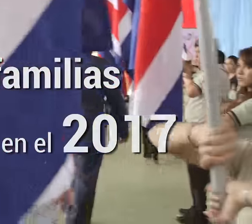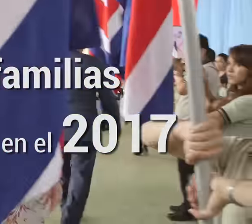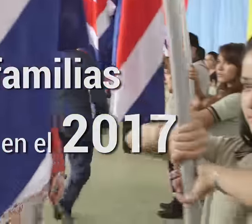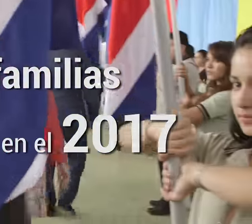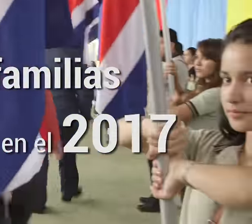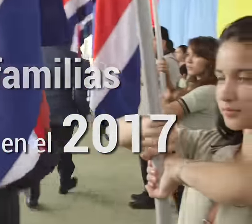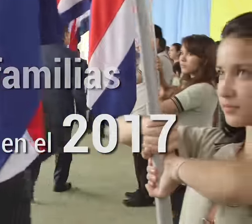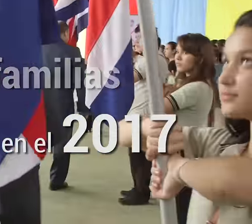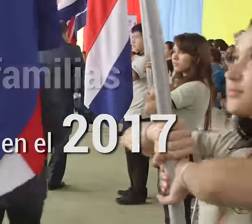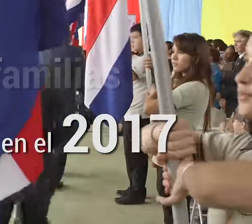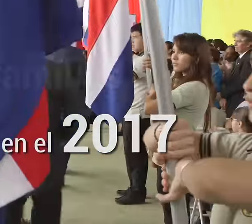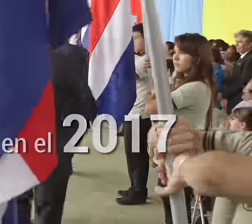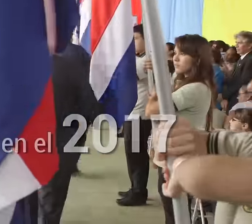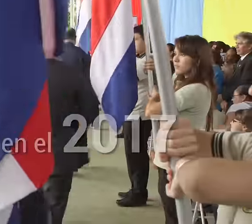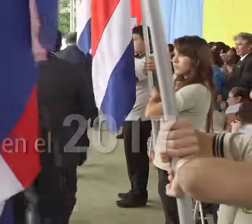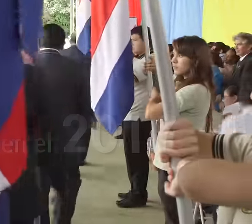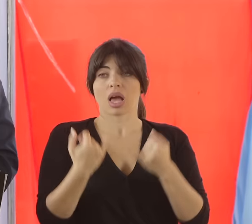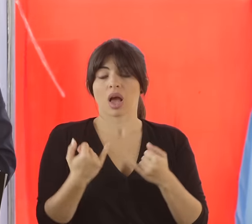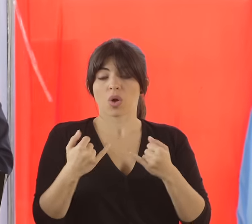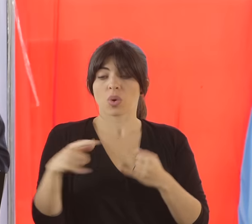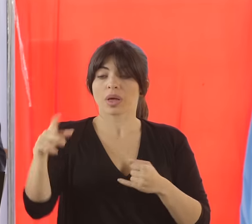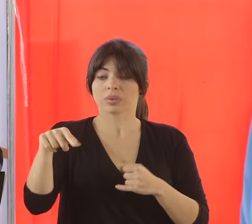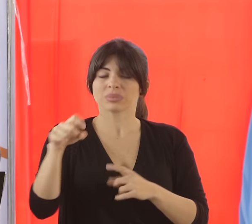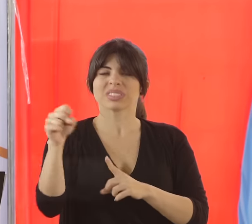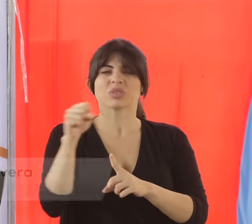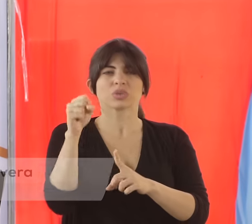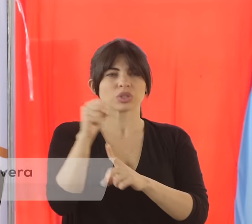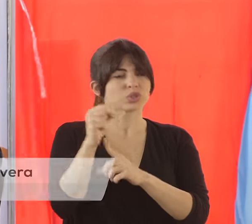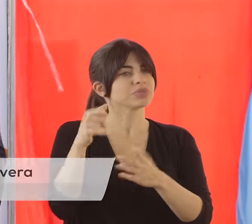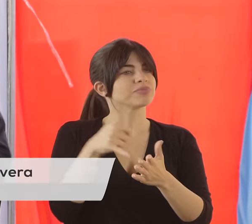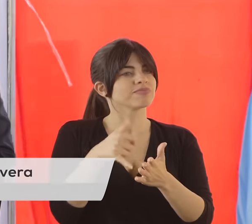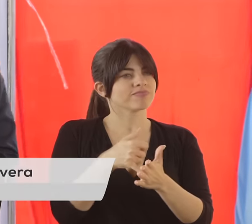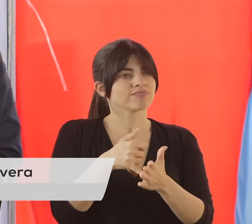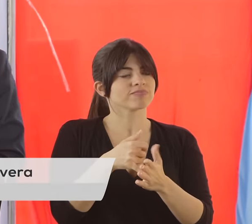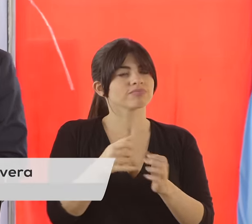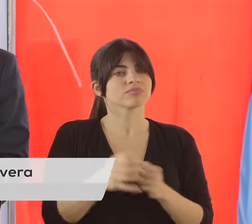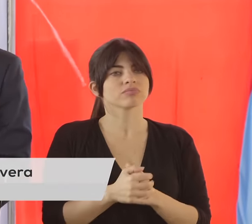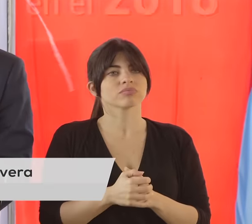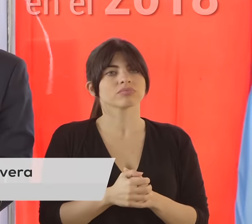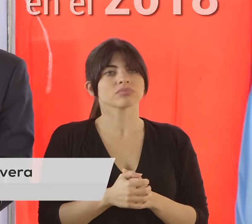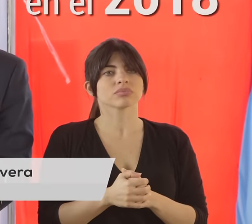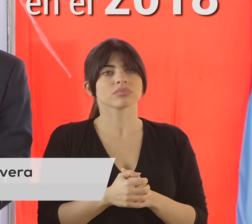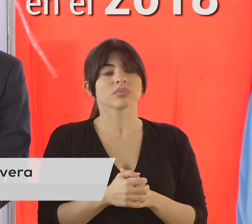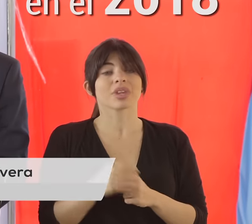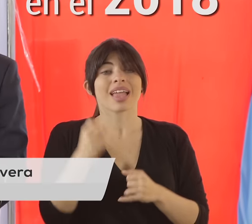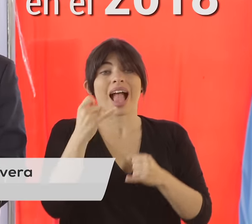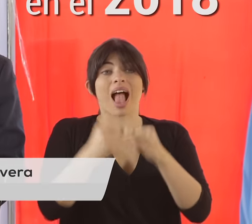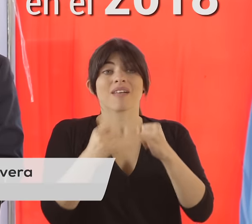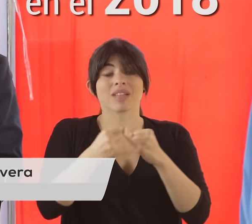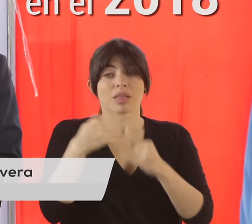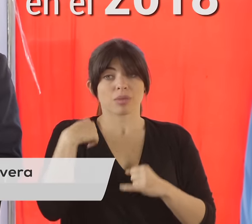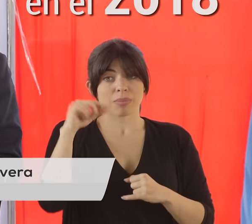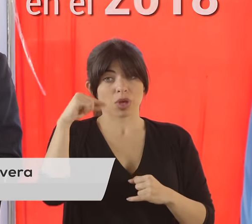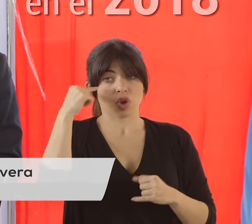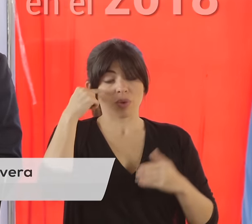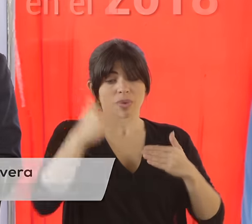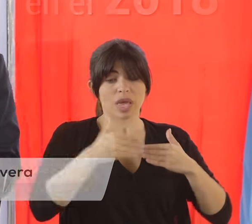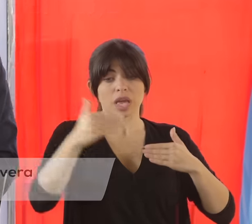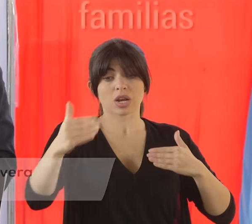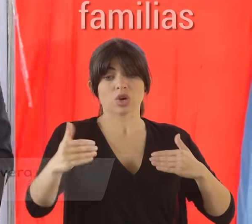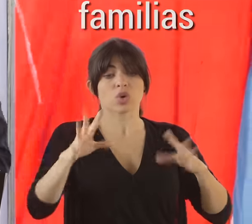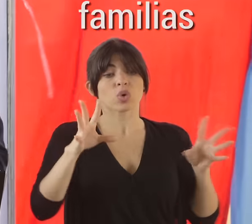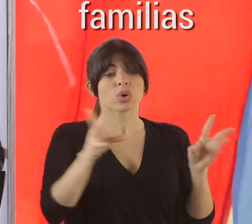año entrante que se encuentran en condición de vulnerabilidad y que al final de mi administración